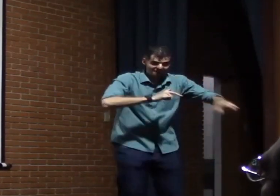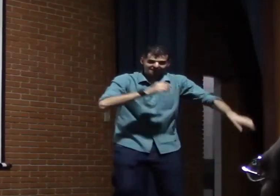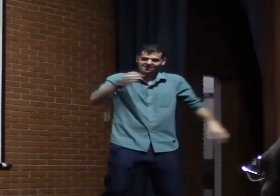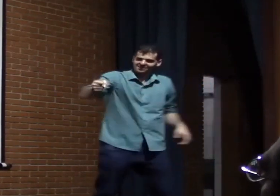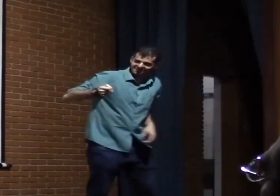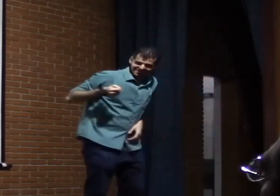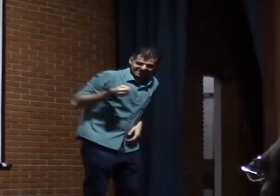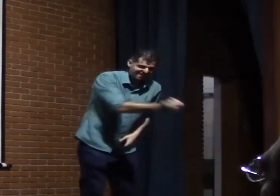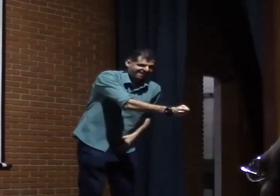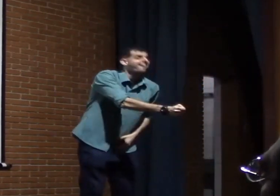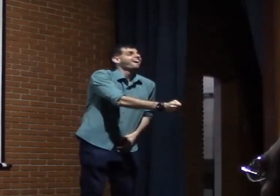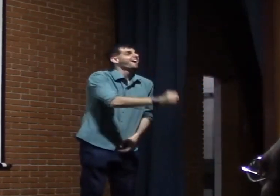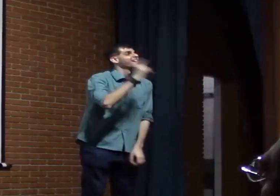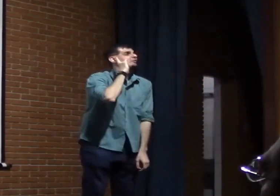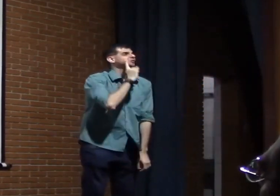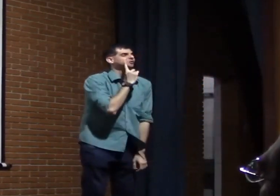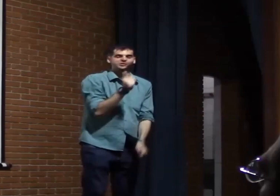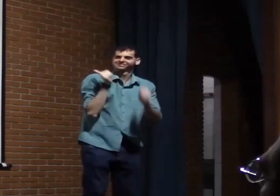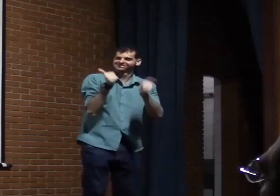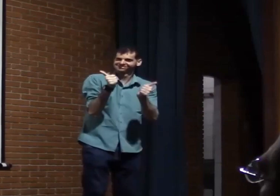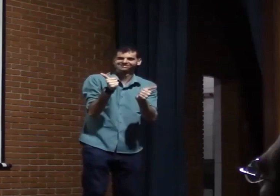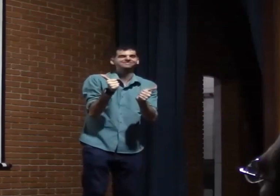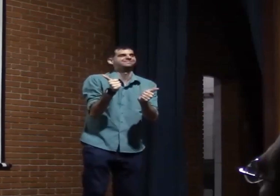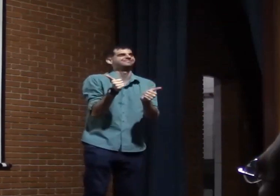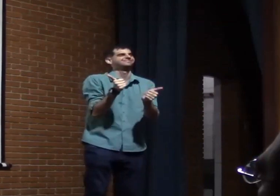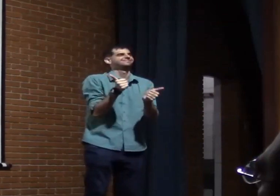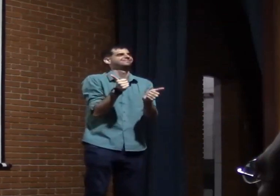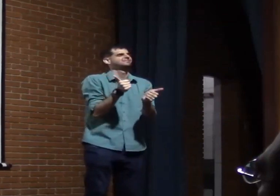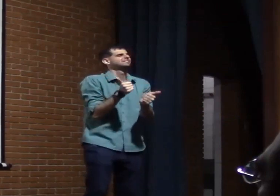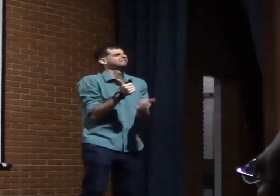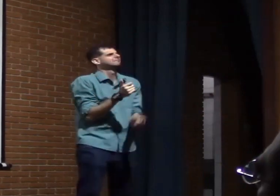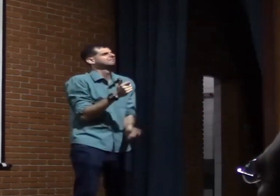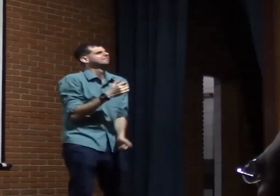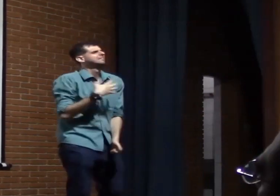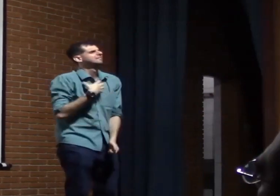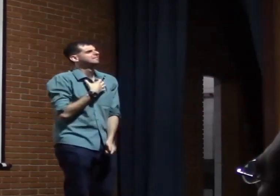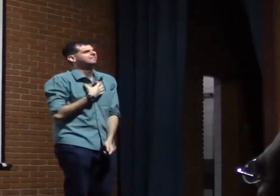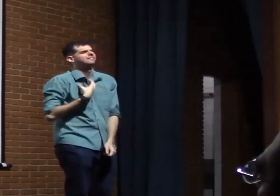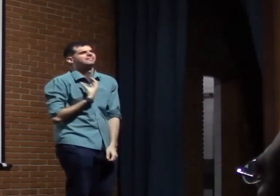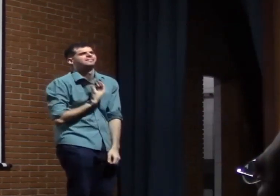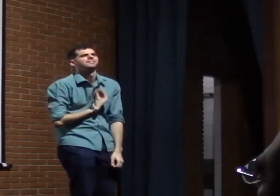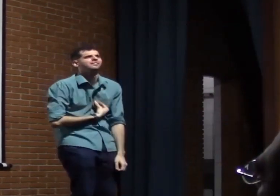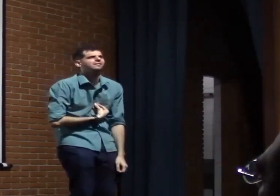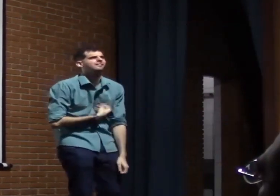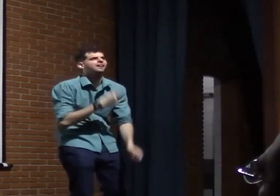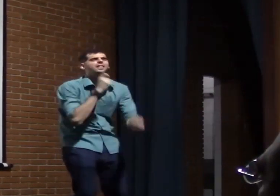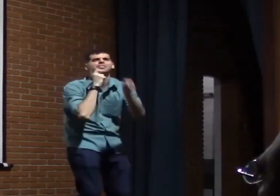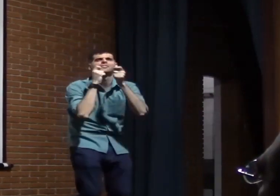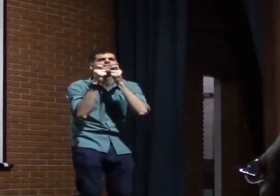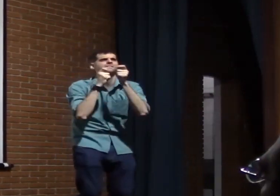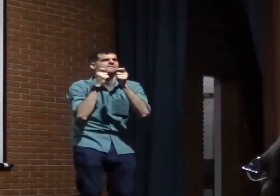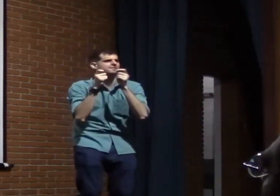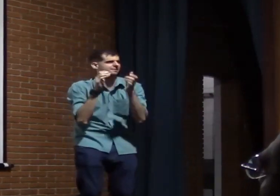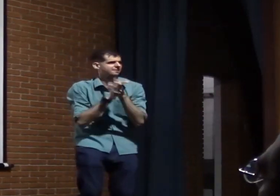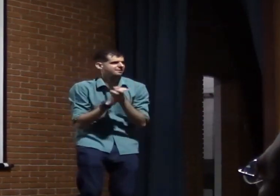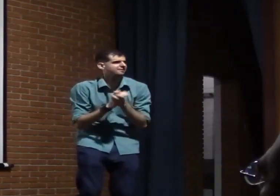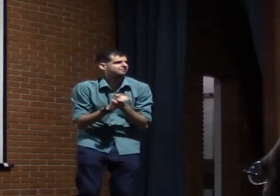A gente pensa que no trabalho as empresas vão lá e colocam o surdo dentro da empresa, dentro da